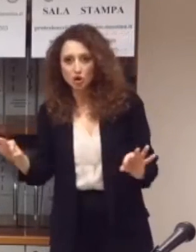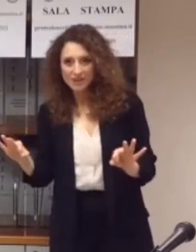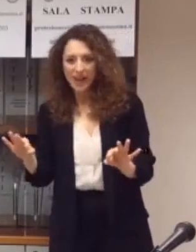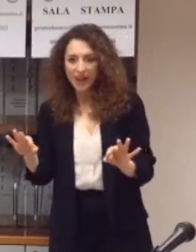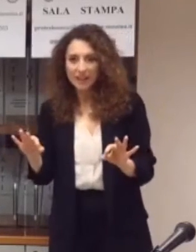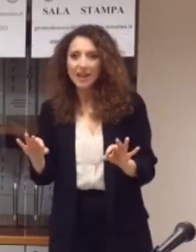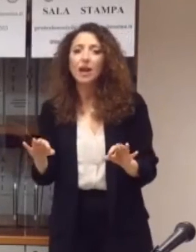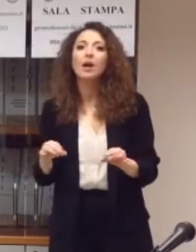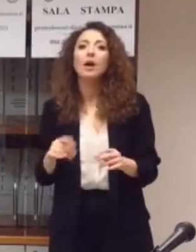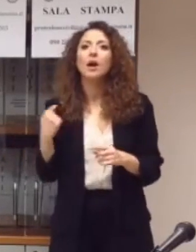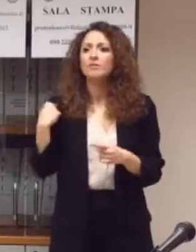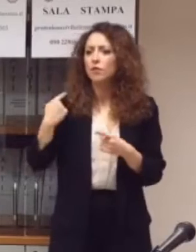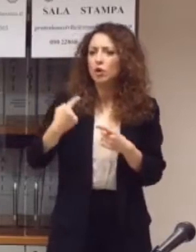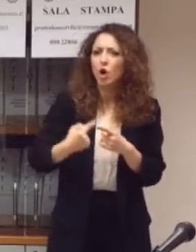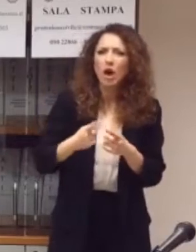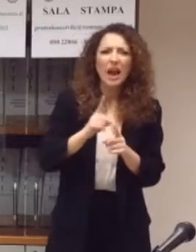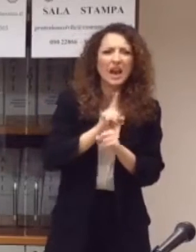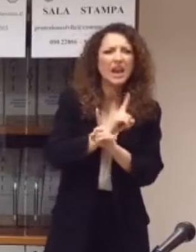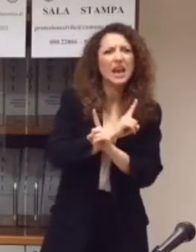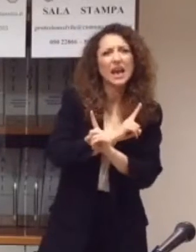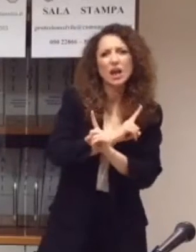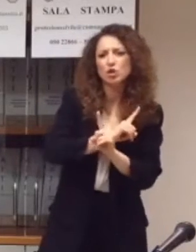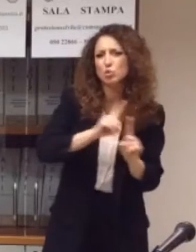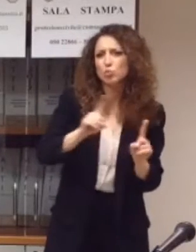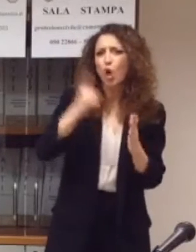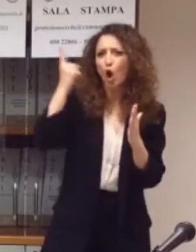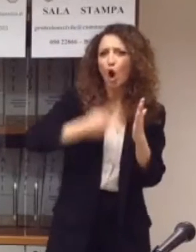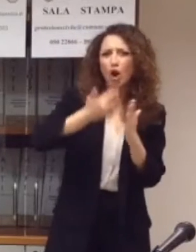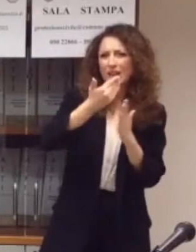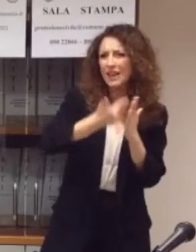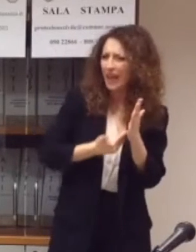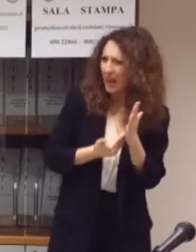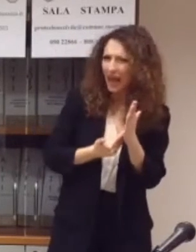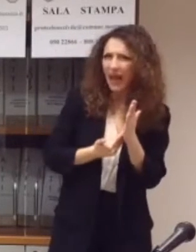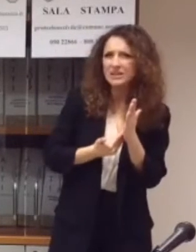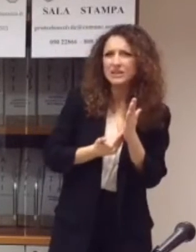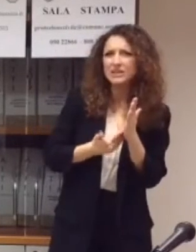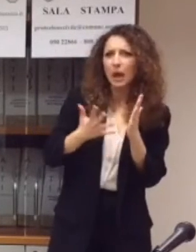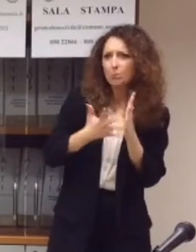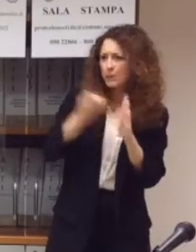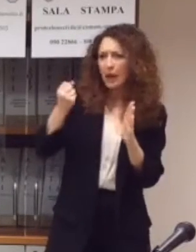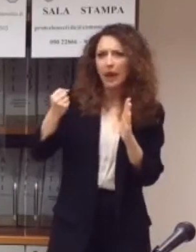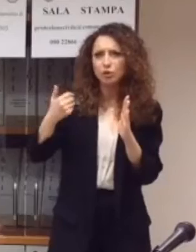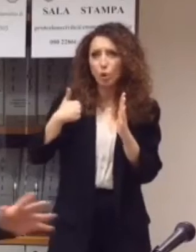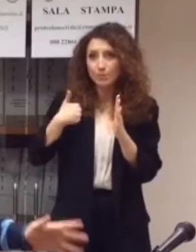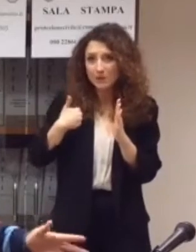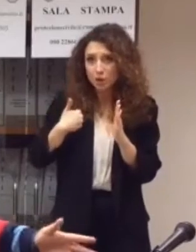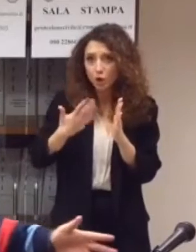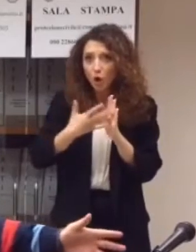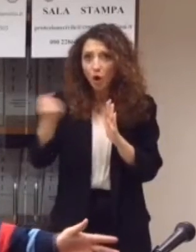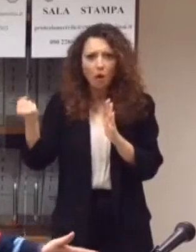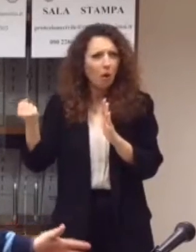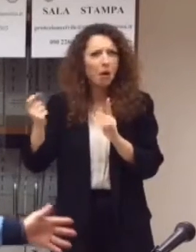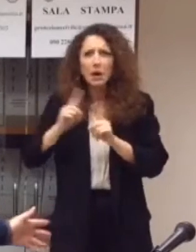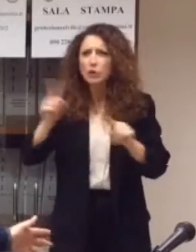ancora nessuno ha impugnato l'ordinanza, una sola ordinanza del sindaco De Luca. Tutte le ordinanze